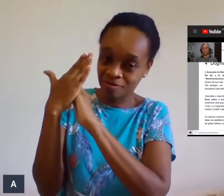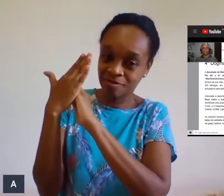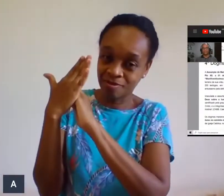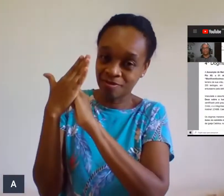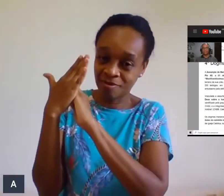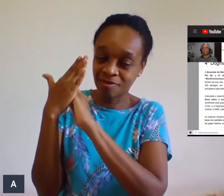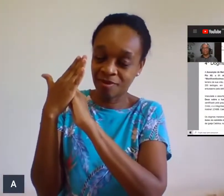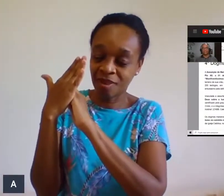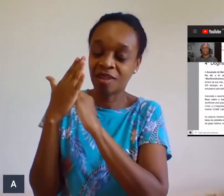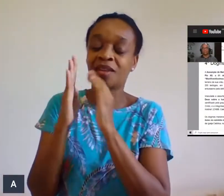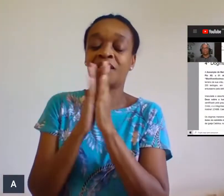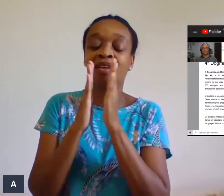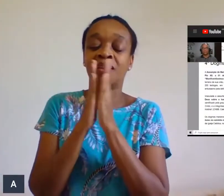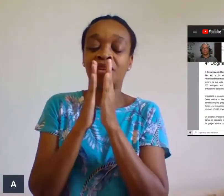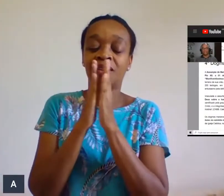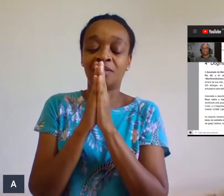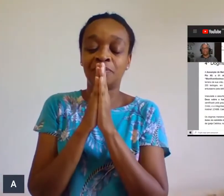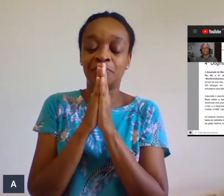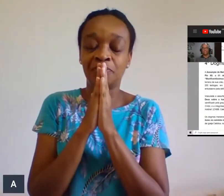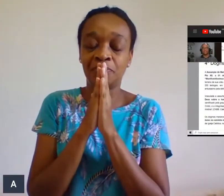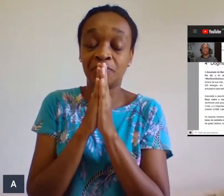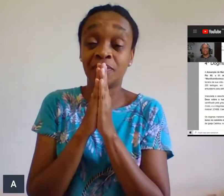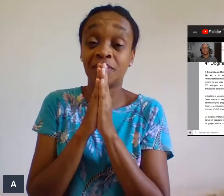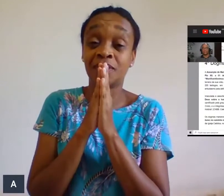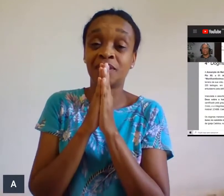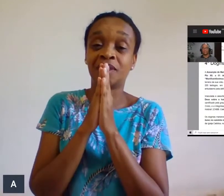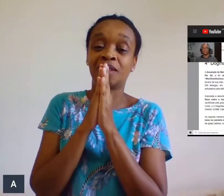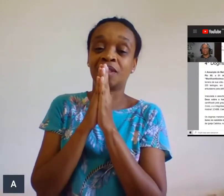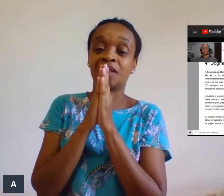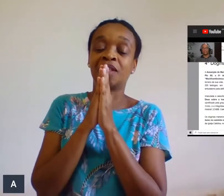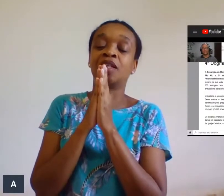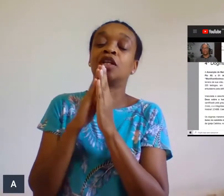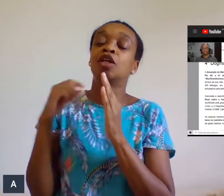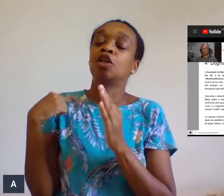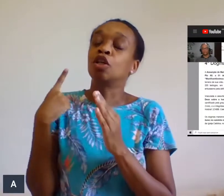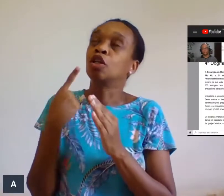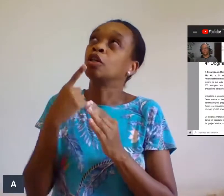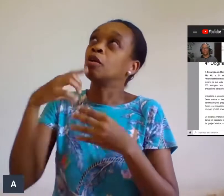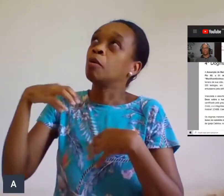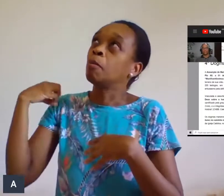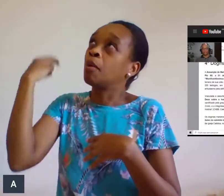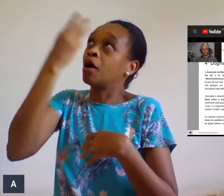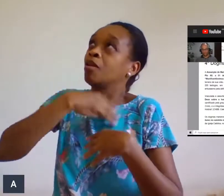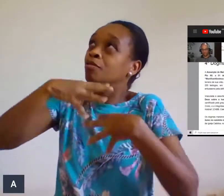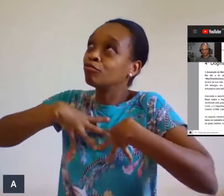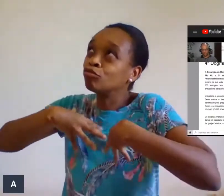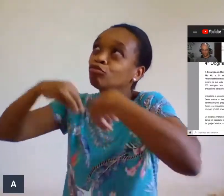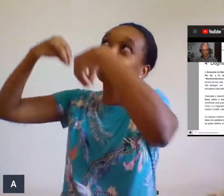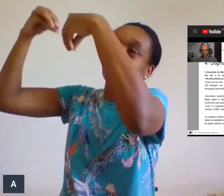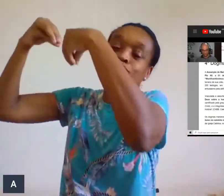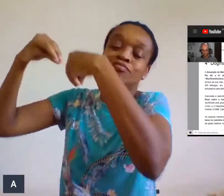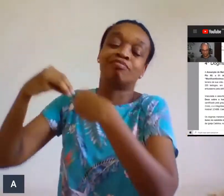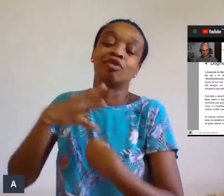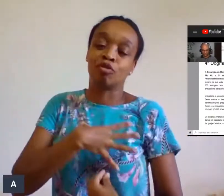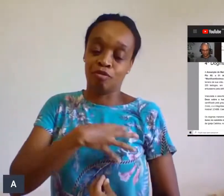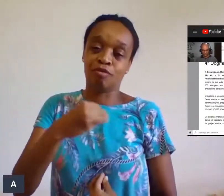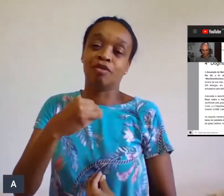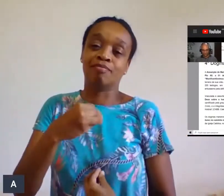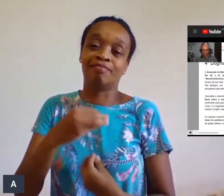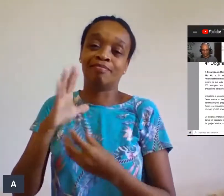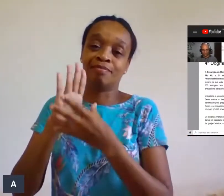rezar uma Ave Maria para que ela possa nos aceitar como filhos e filhas amados de